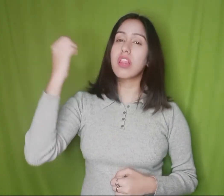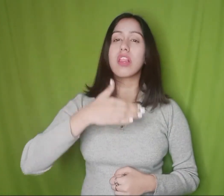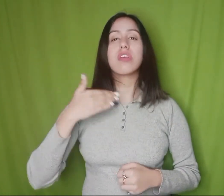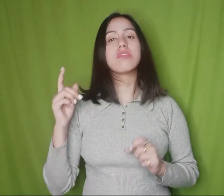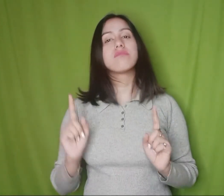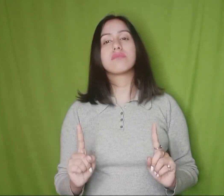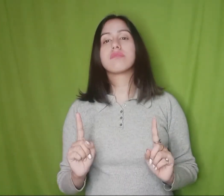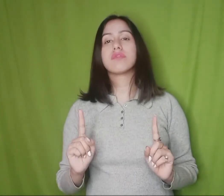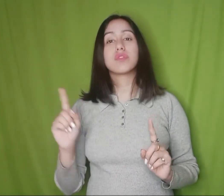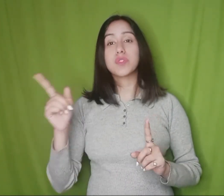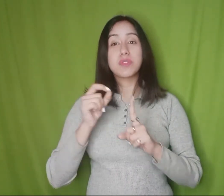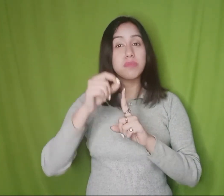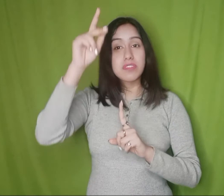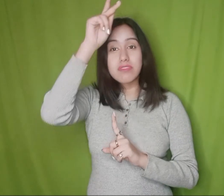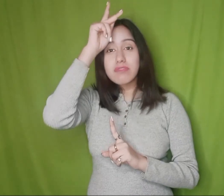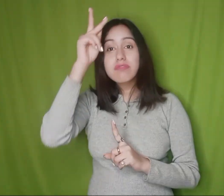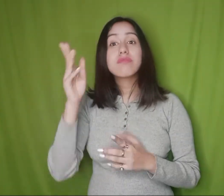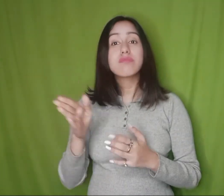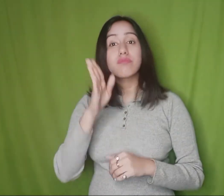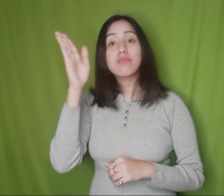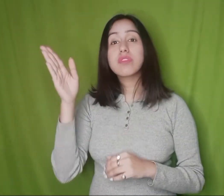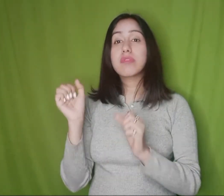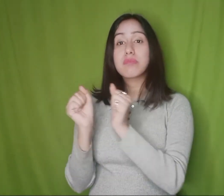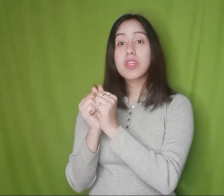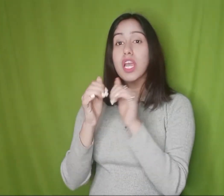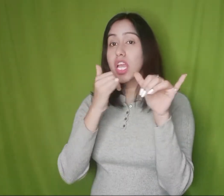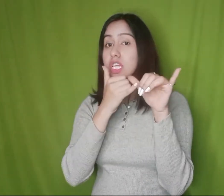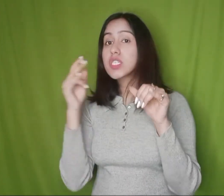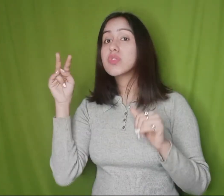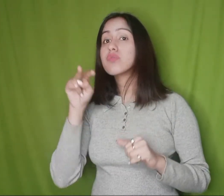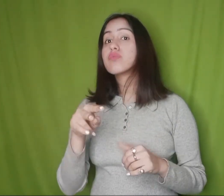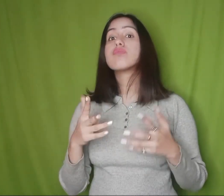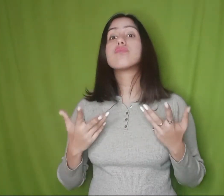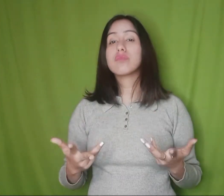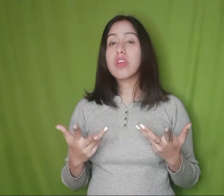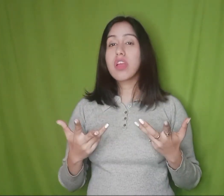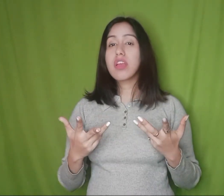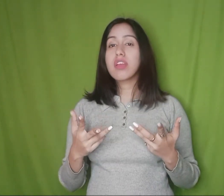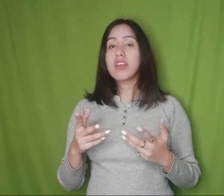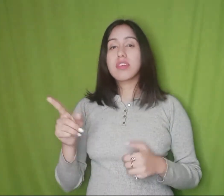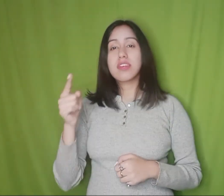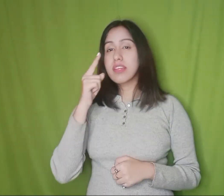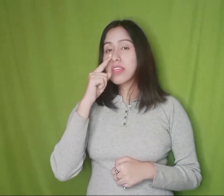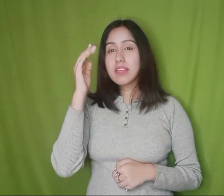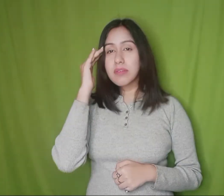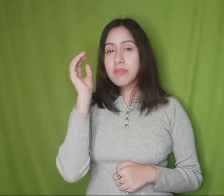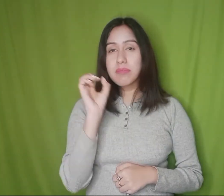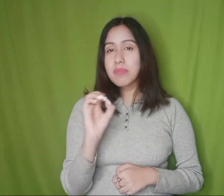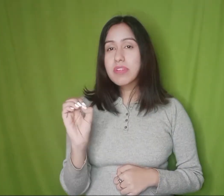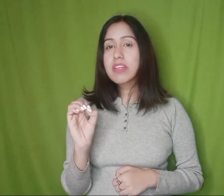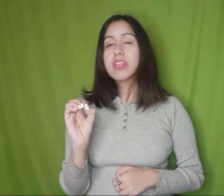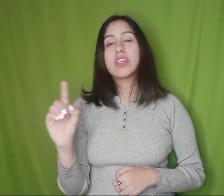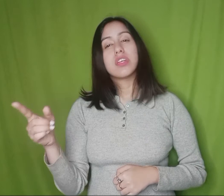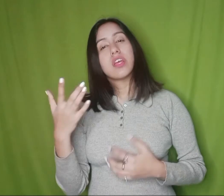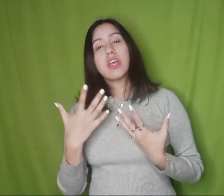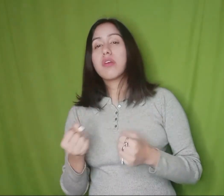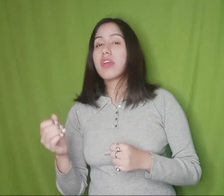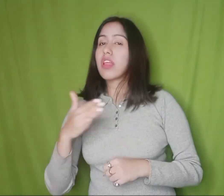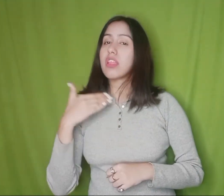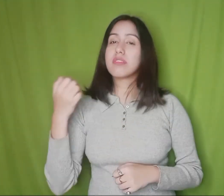सबका एक ही मत था, मीरा को मृत्युदंड ही मिले। जब नफरत मन पे हावी हो तो न्याय अन्याय में